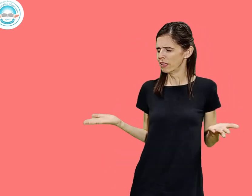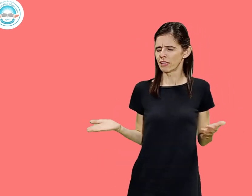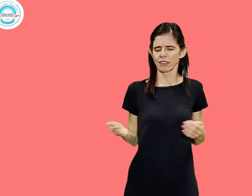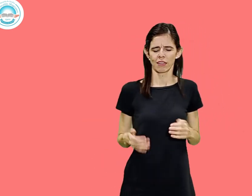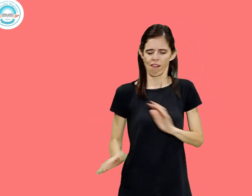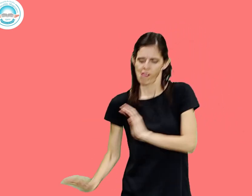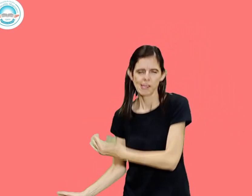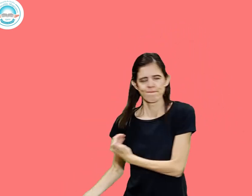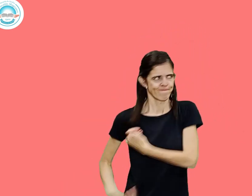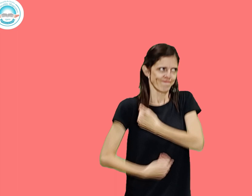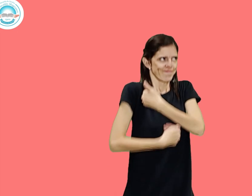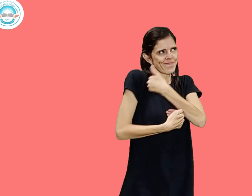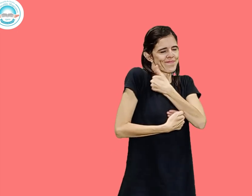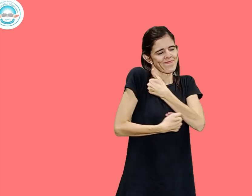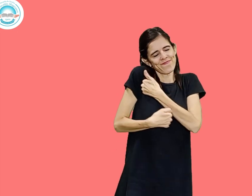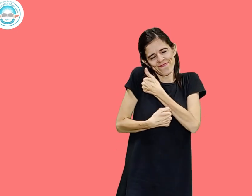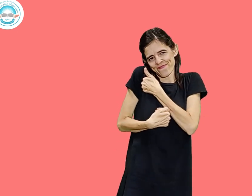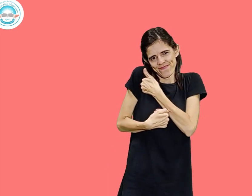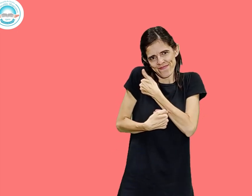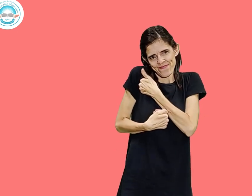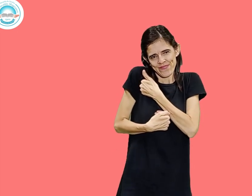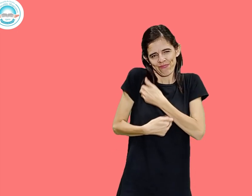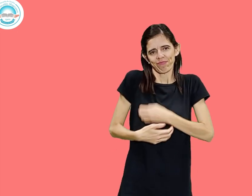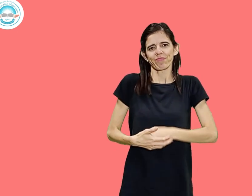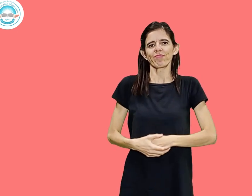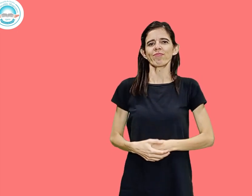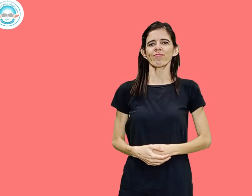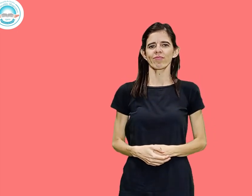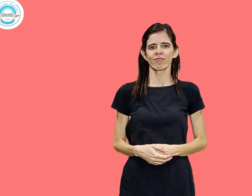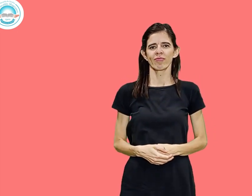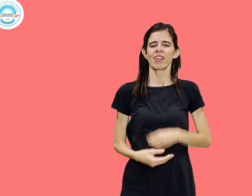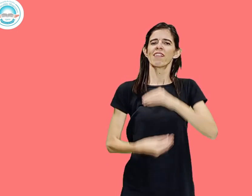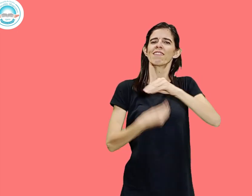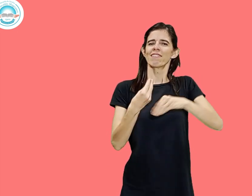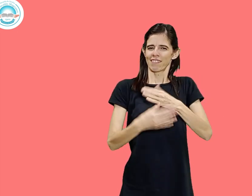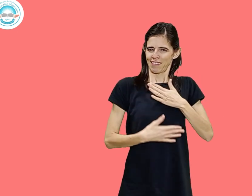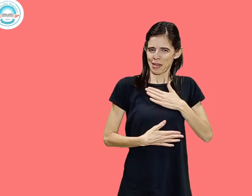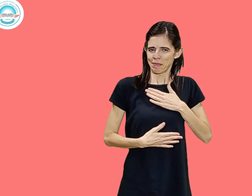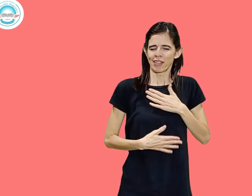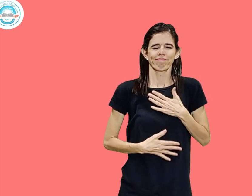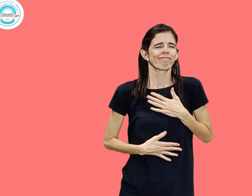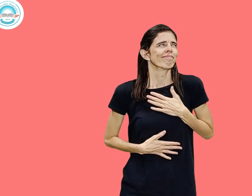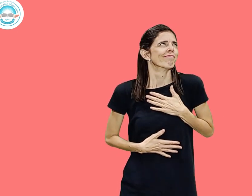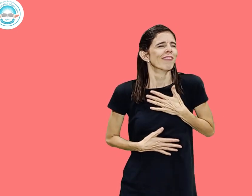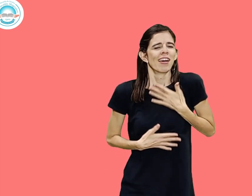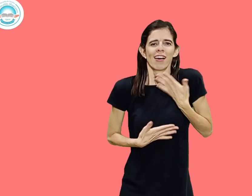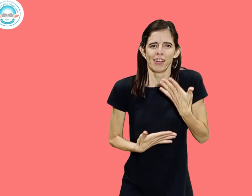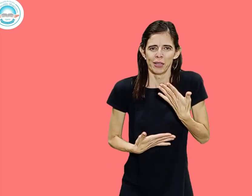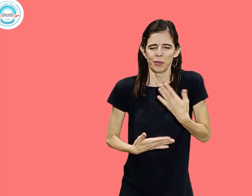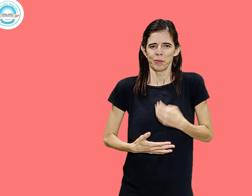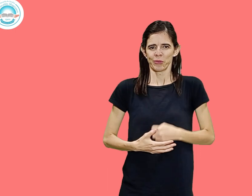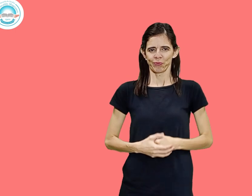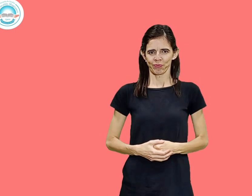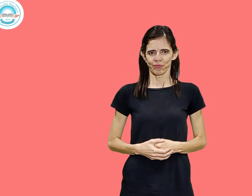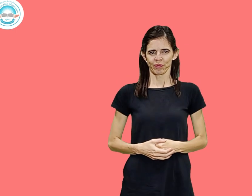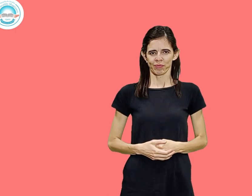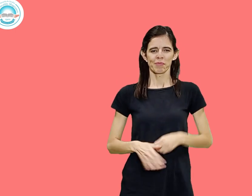próximo encuentro levantal la vas a romp volvió a decirme papá la